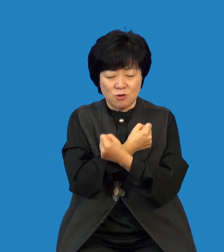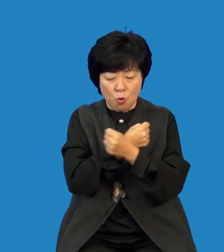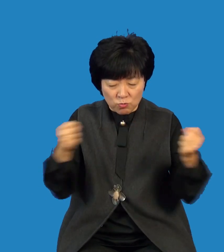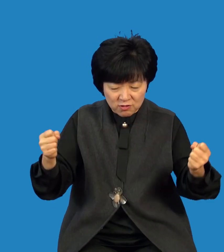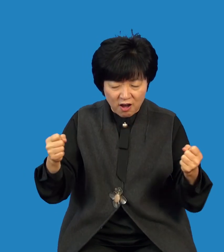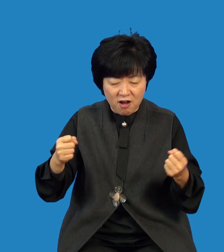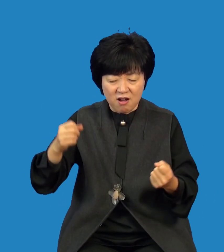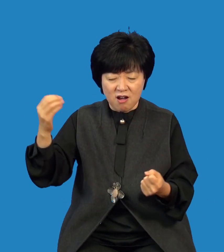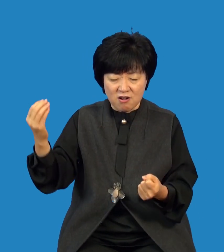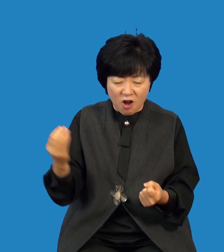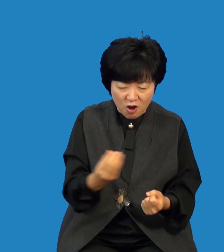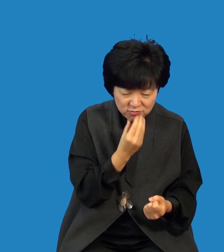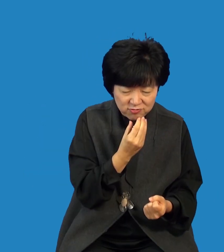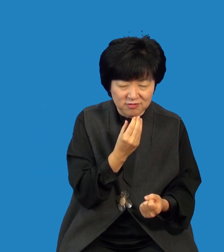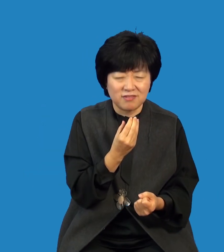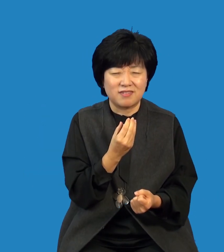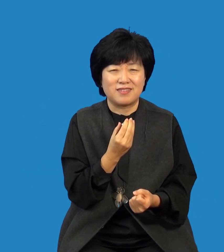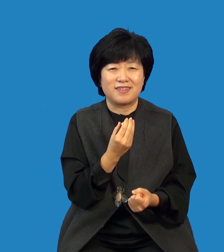거룩한 거에 대한 문제, 이런